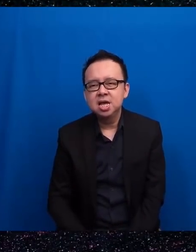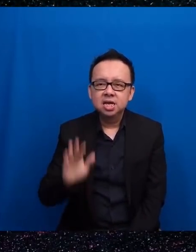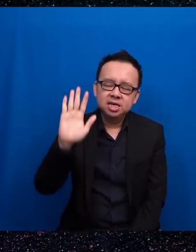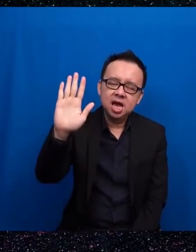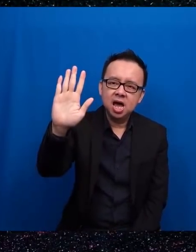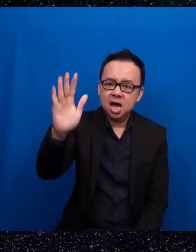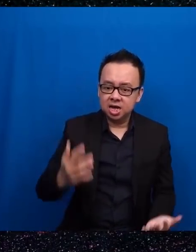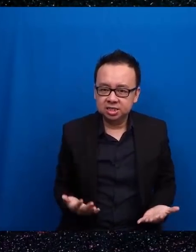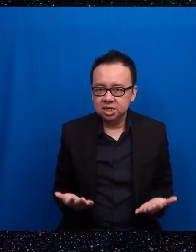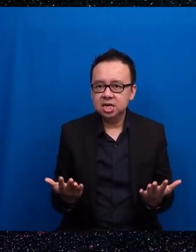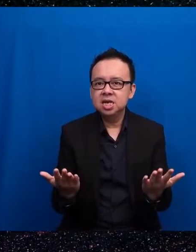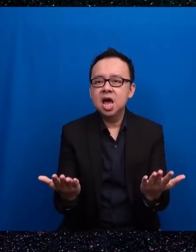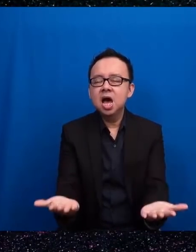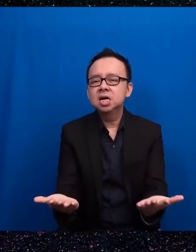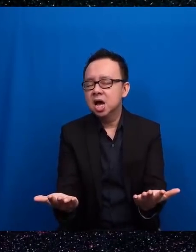yakin Dia